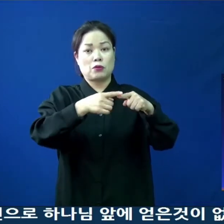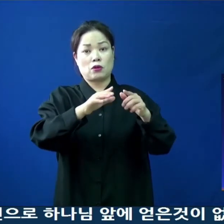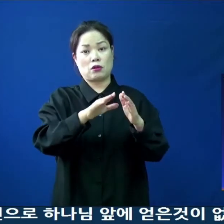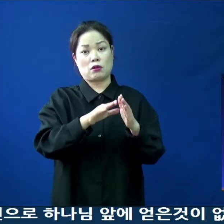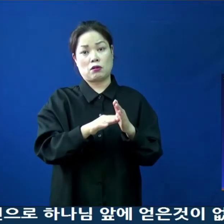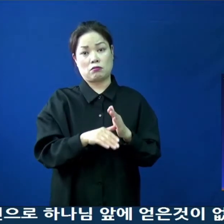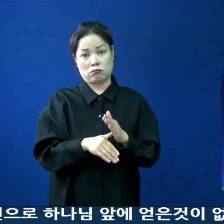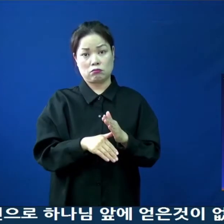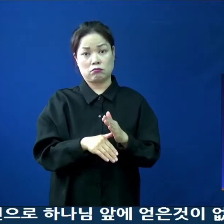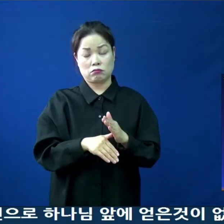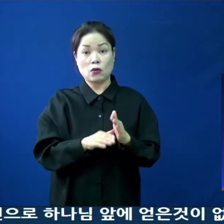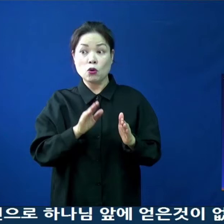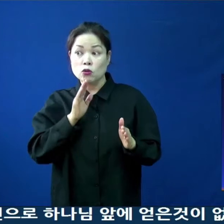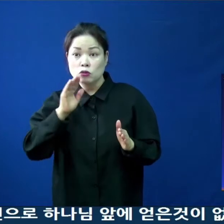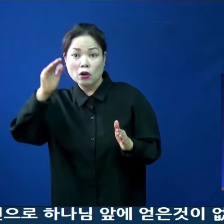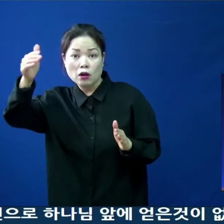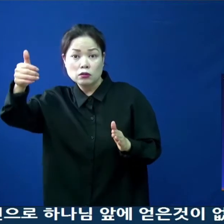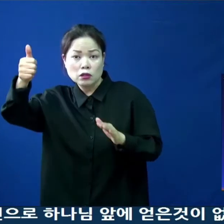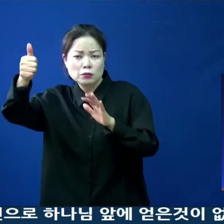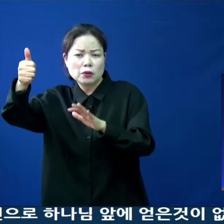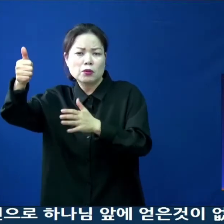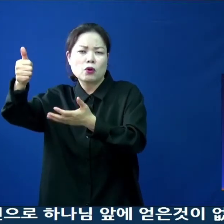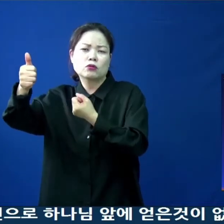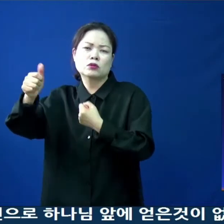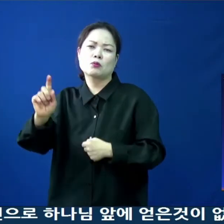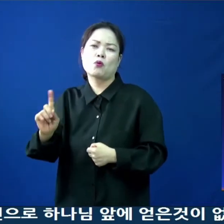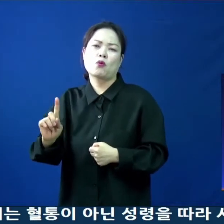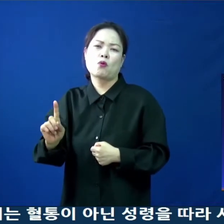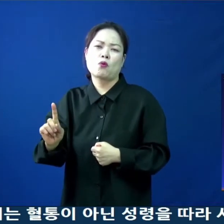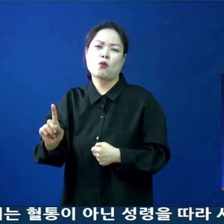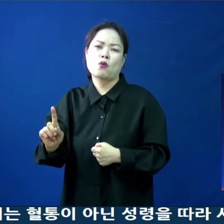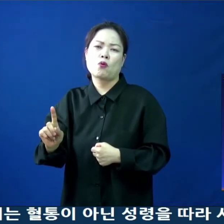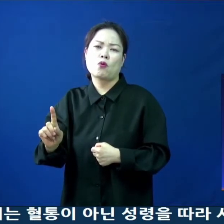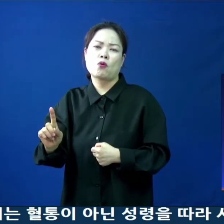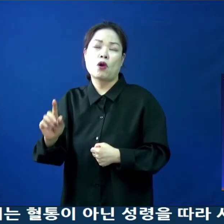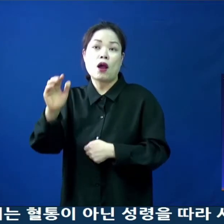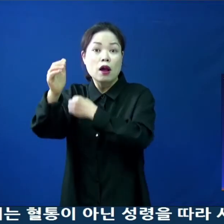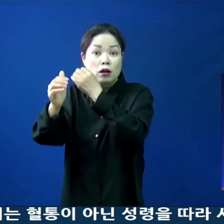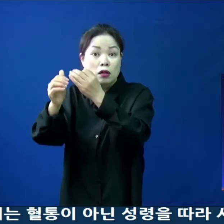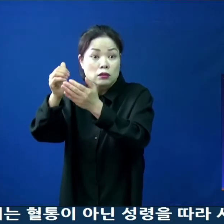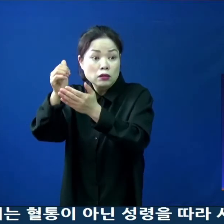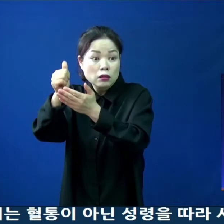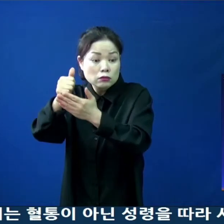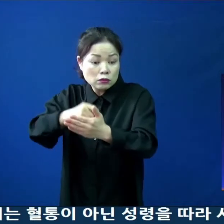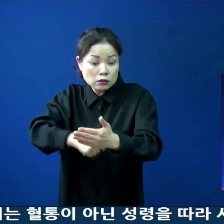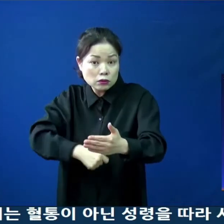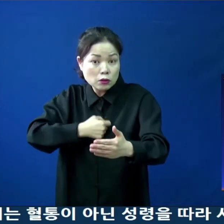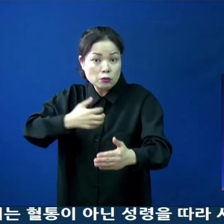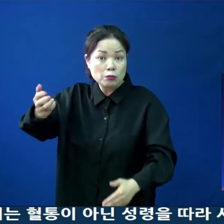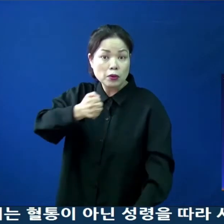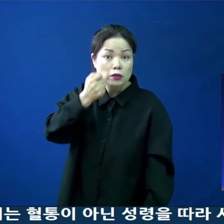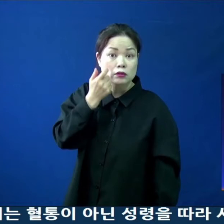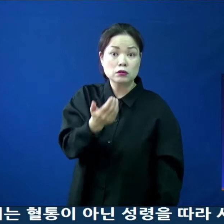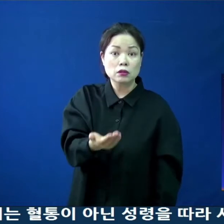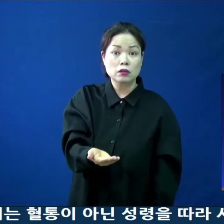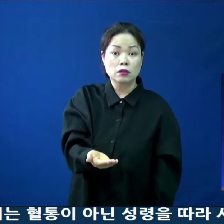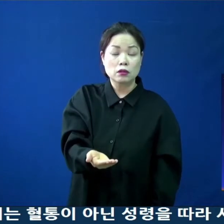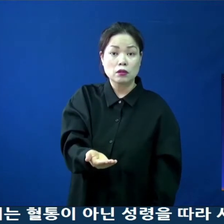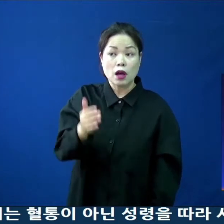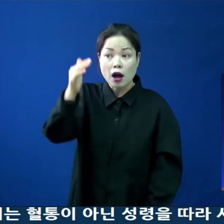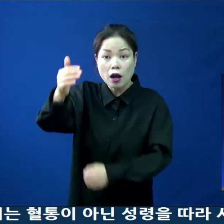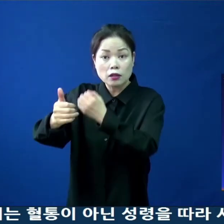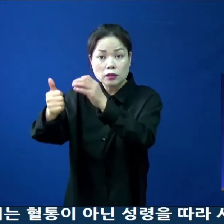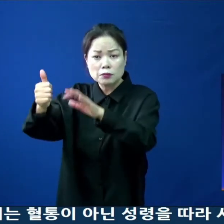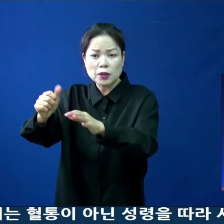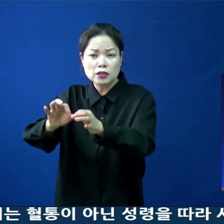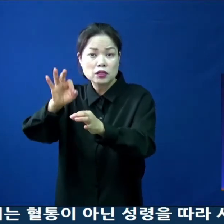때에 정말 하나님 앞에서 얻은 것이 무엇이냐? 하나님 앞에서 의롭다함을 얻었느냐? 하나님